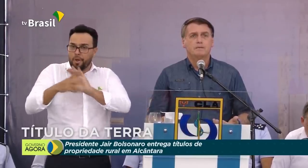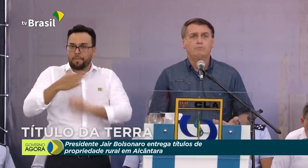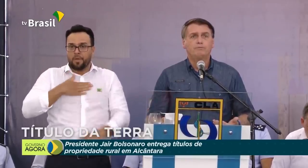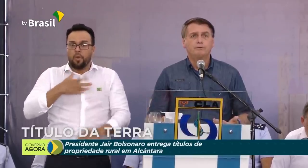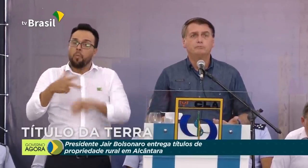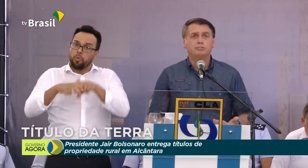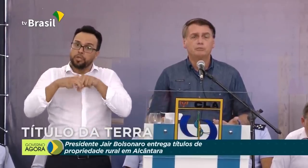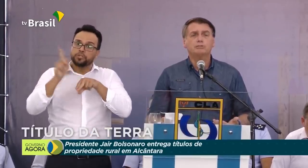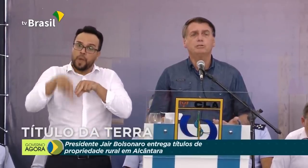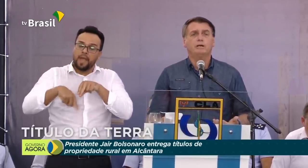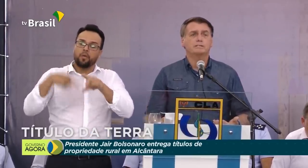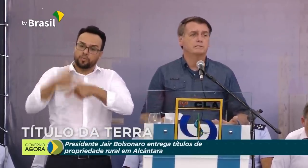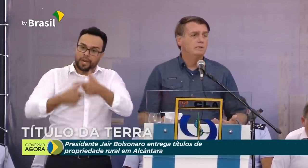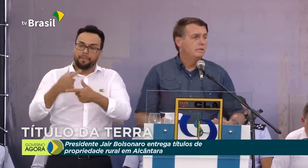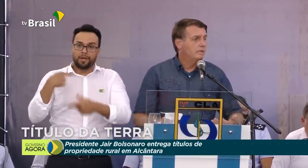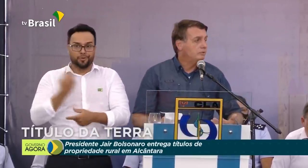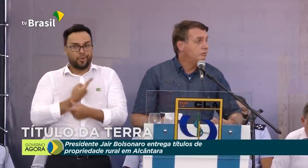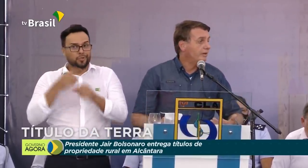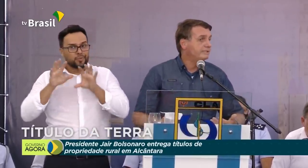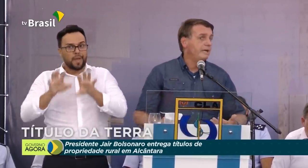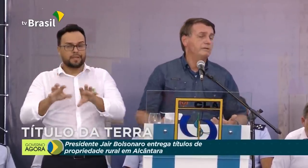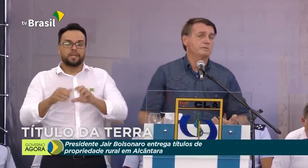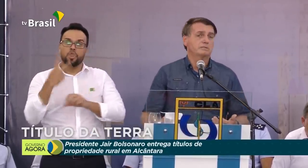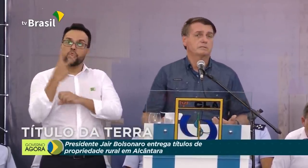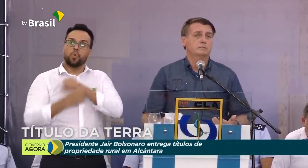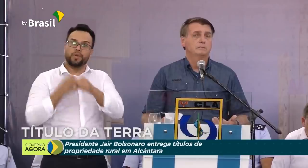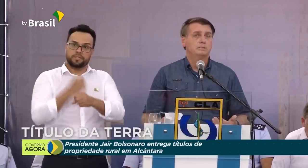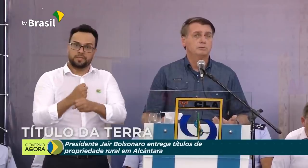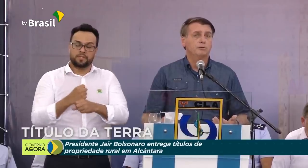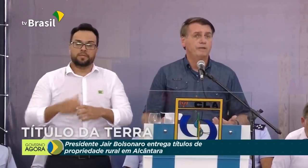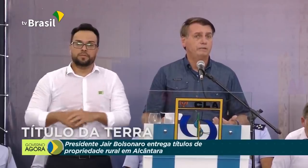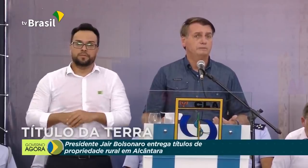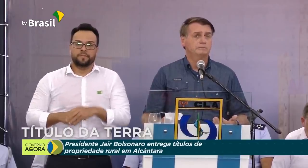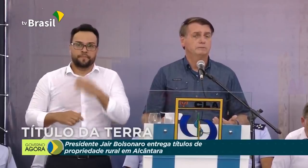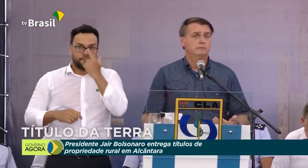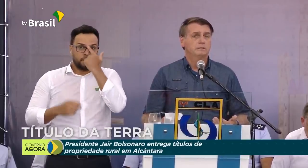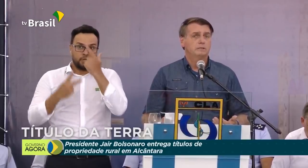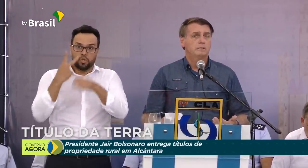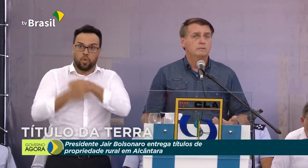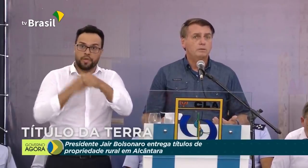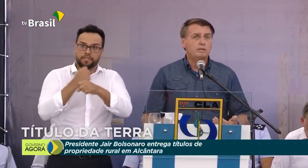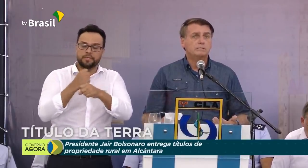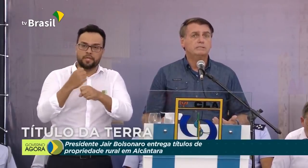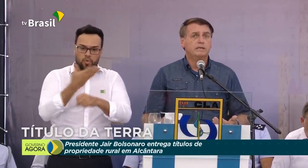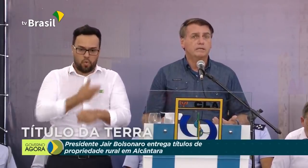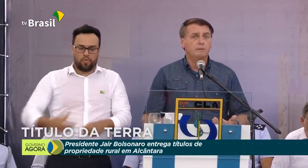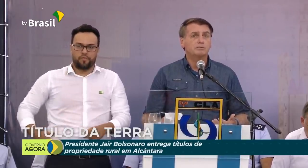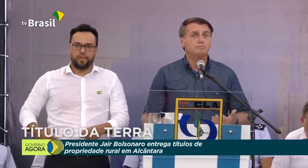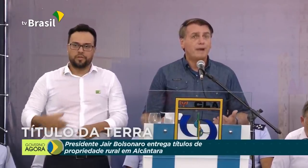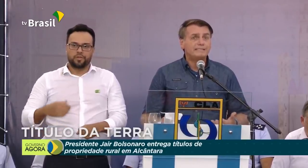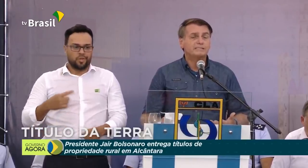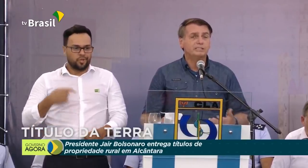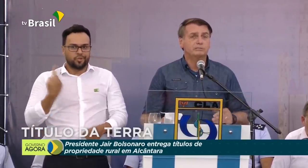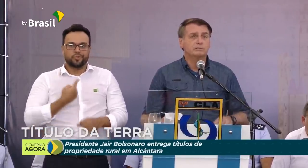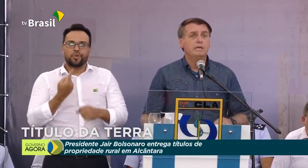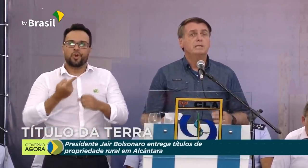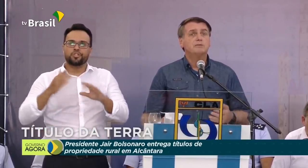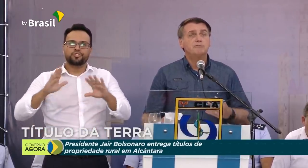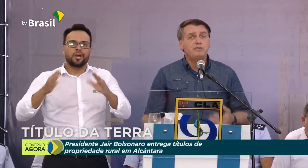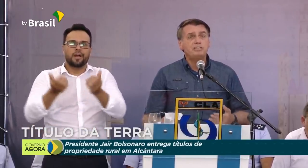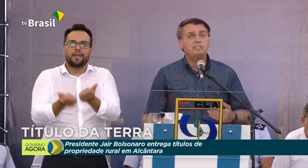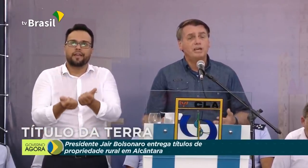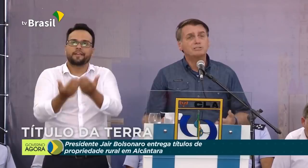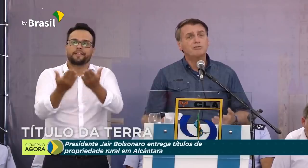E eu digo aos senhores, em 2 anos de governo, Nós entregamos mais títulos